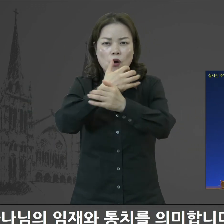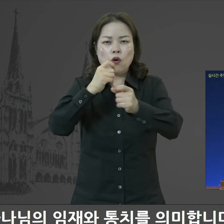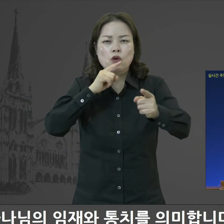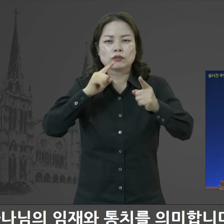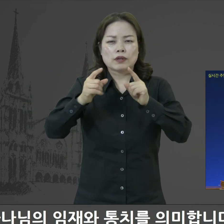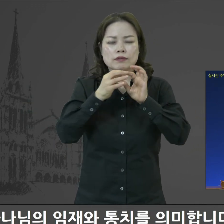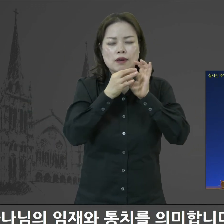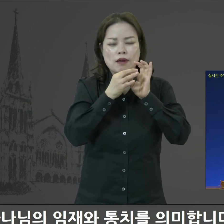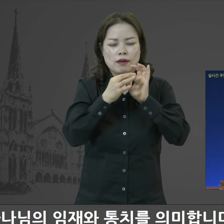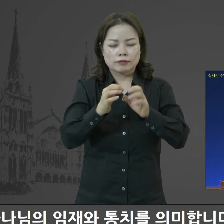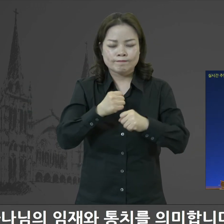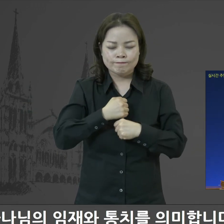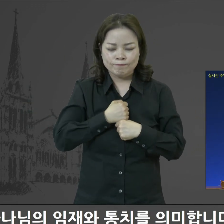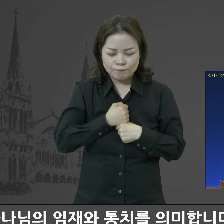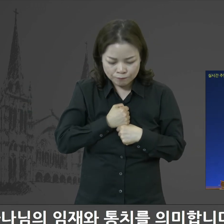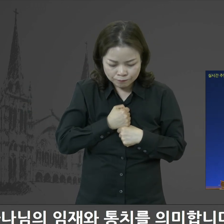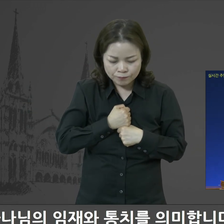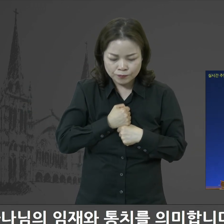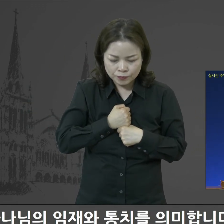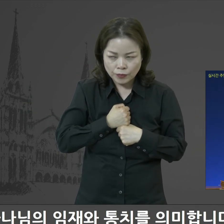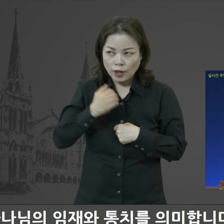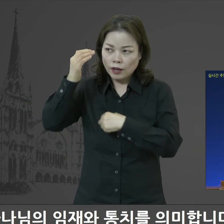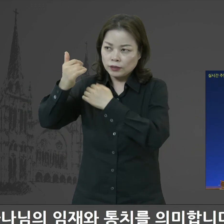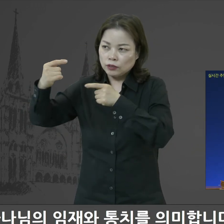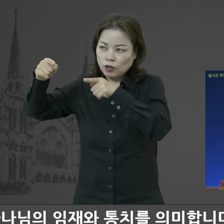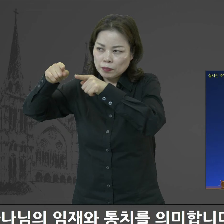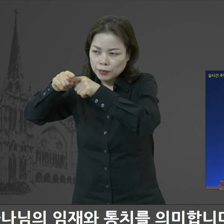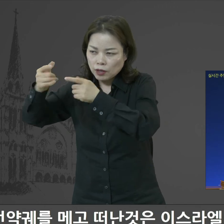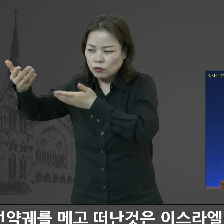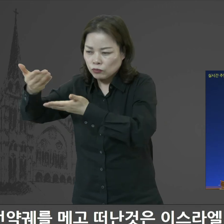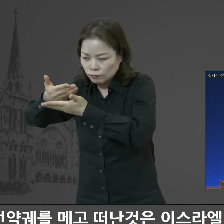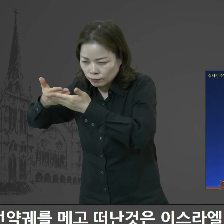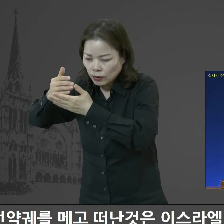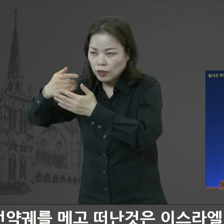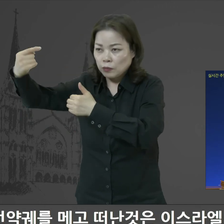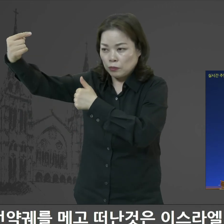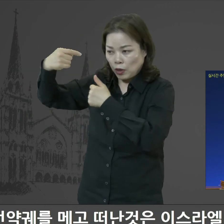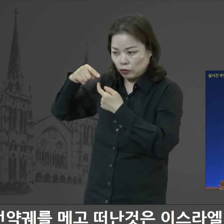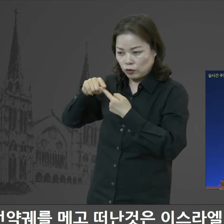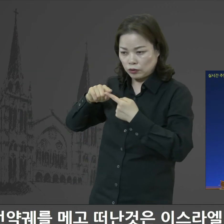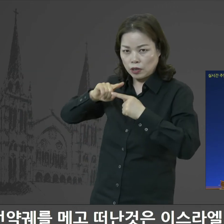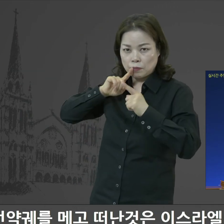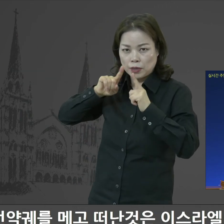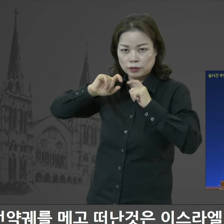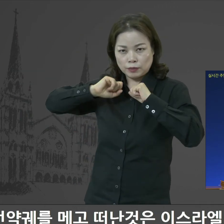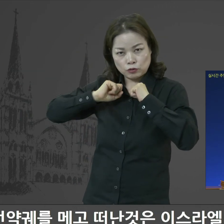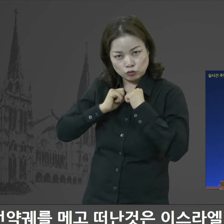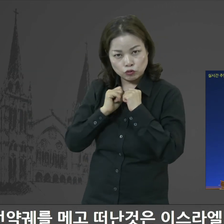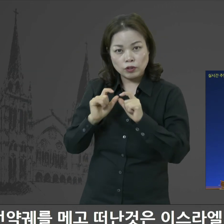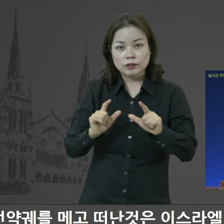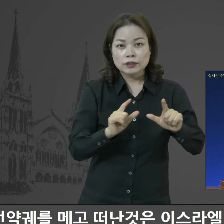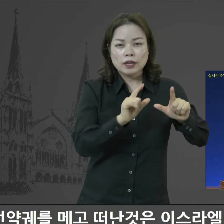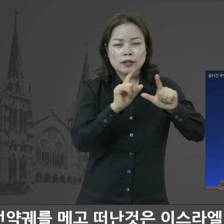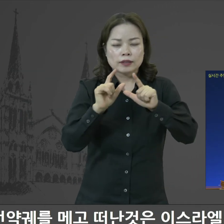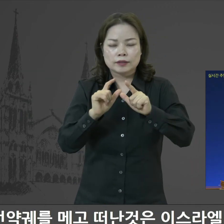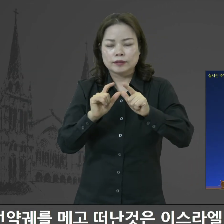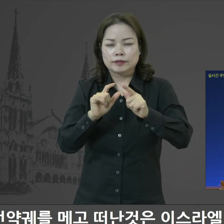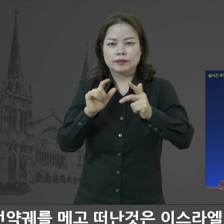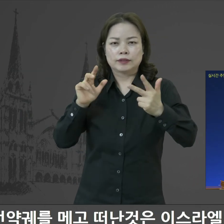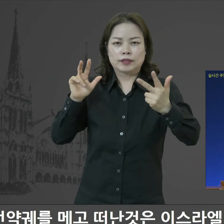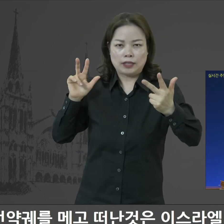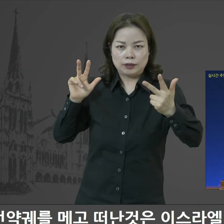언약을 계속해서 지키고 그분과 교제하며 그분의 명령에 따라 말씀에 순종하며 살아가기를